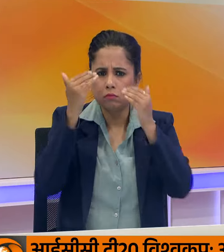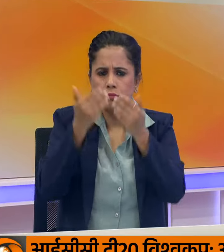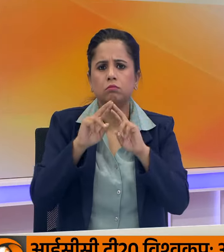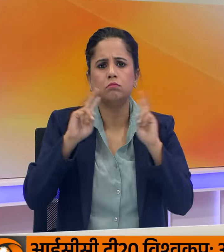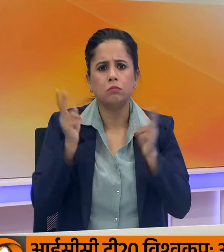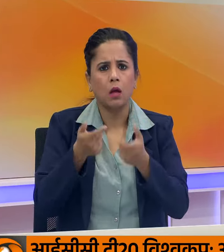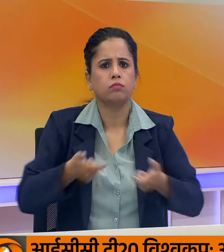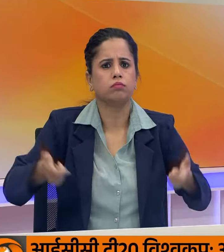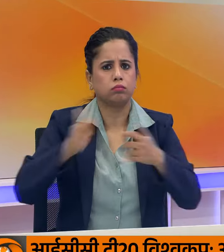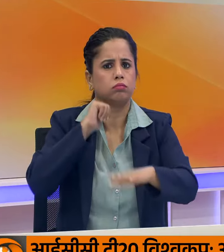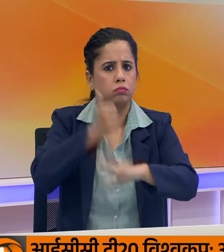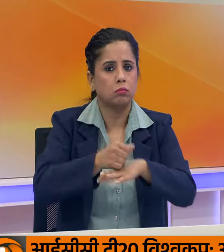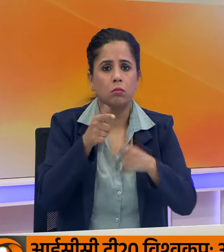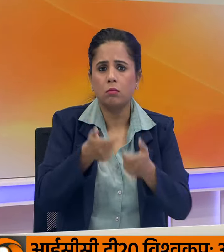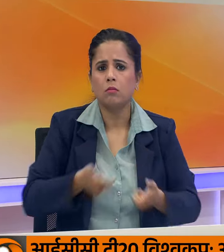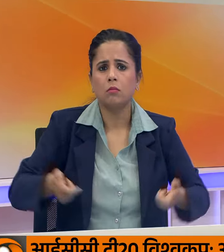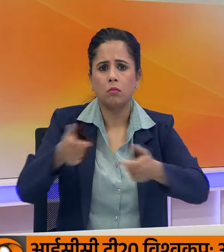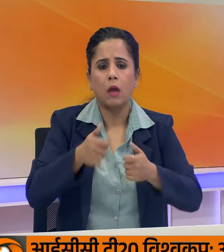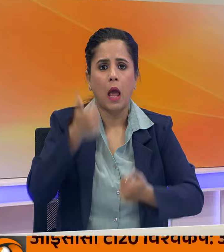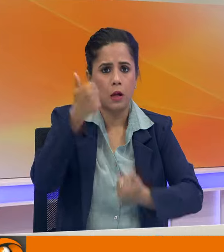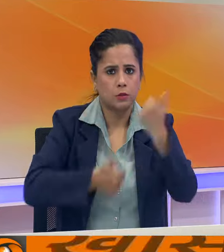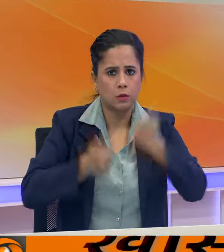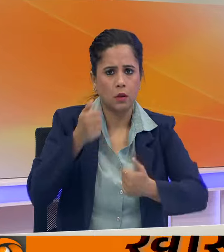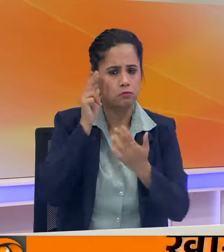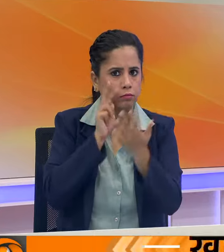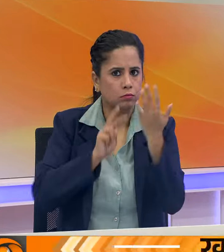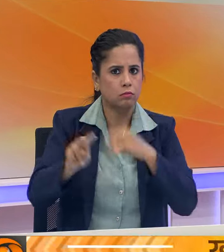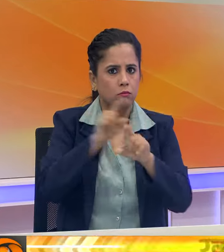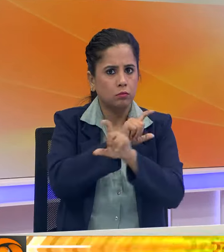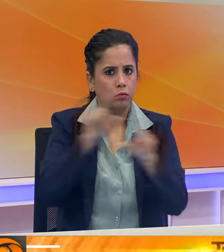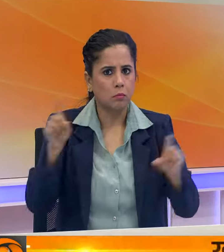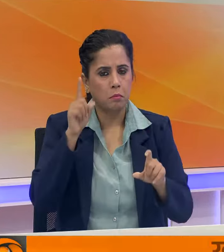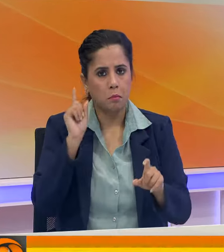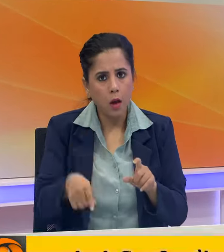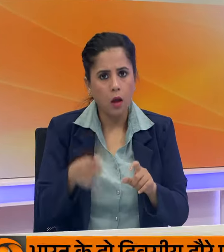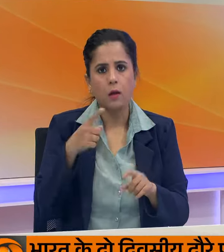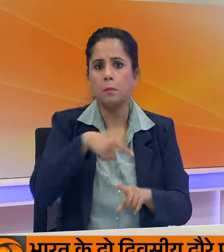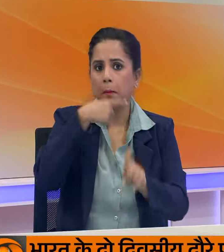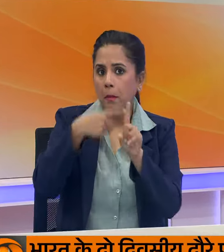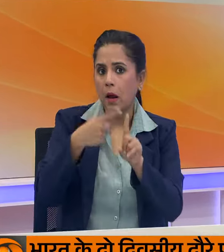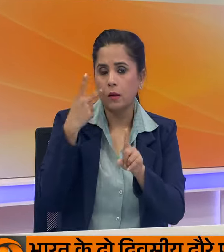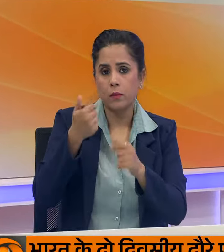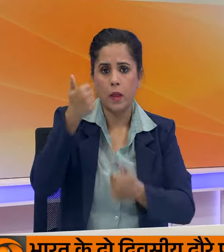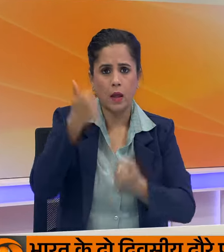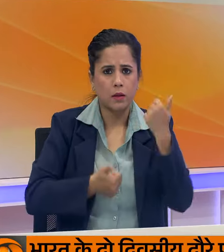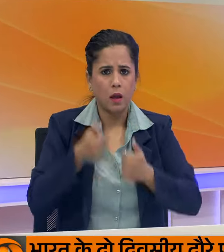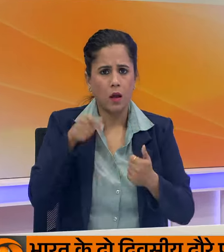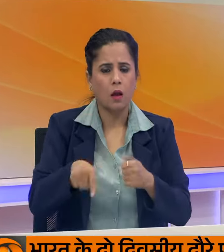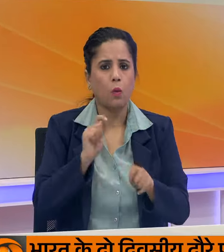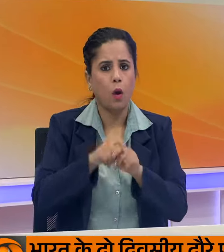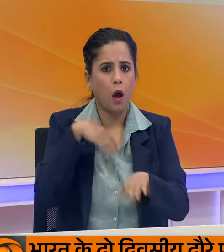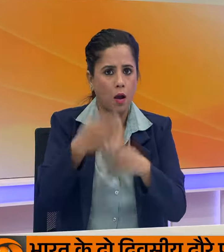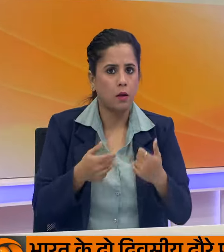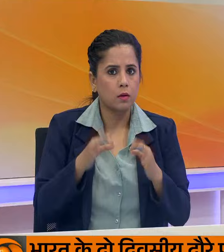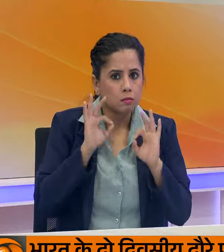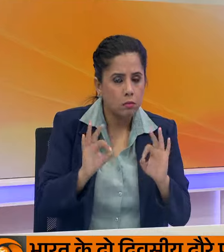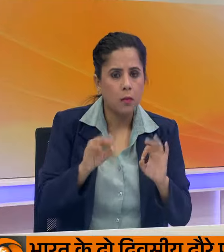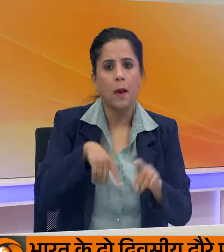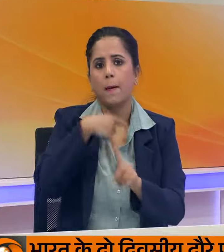किया है यह समिति परीक्षाओं में पारदर्शिता सुनिश्चित करने के साथ-साथ परीक्षा के सुचारू और